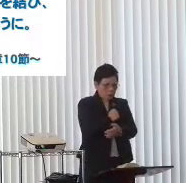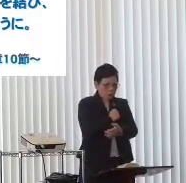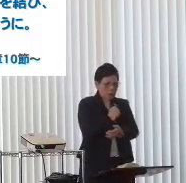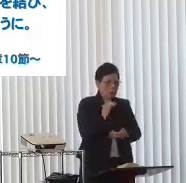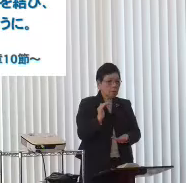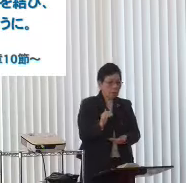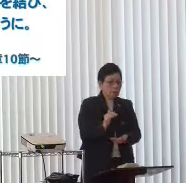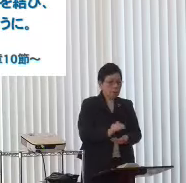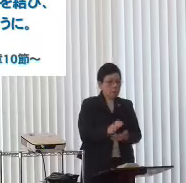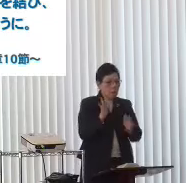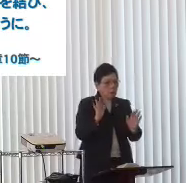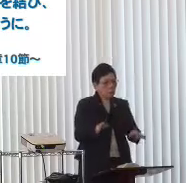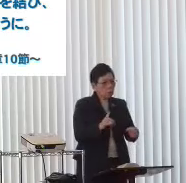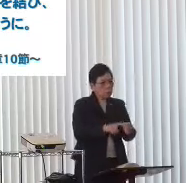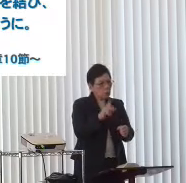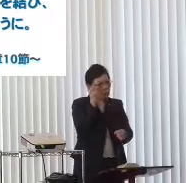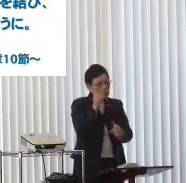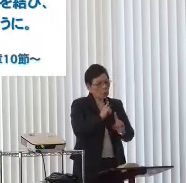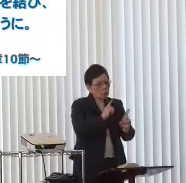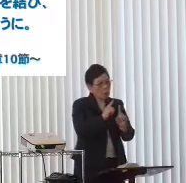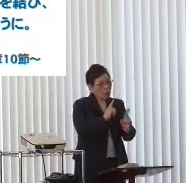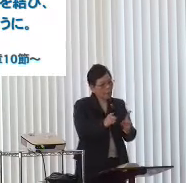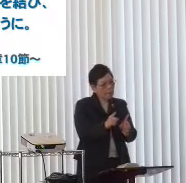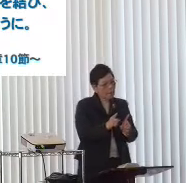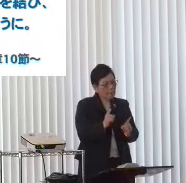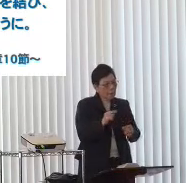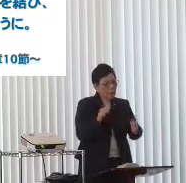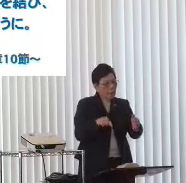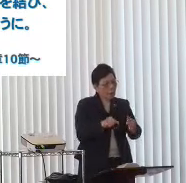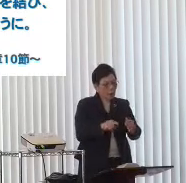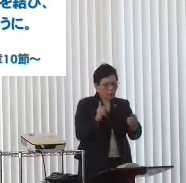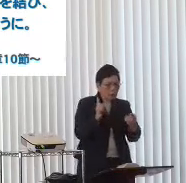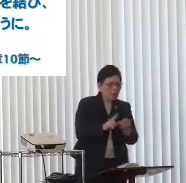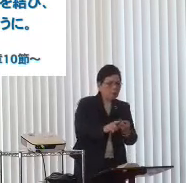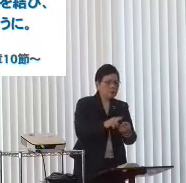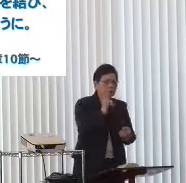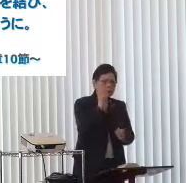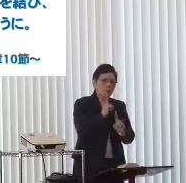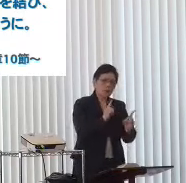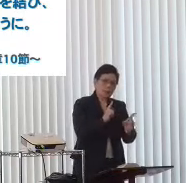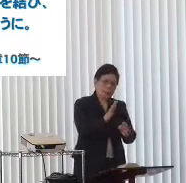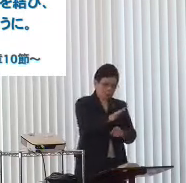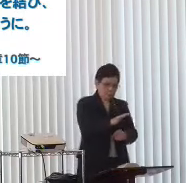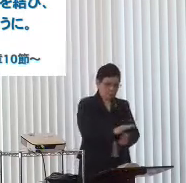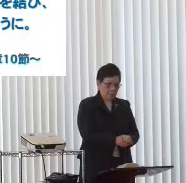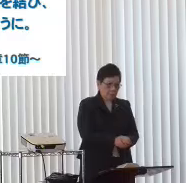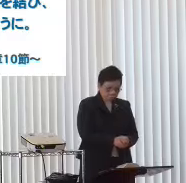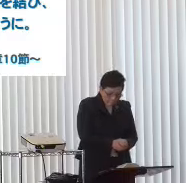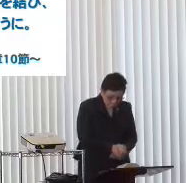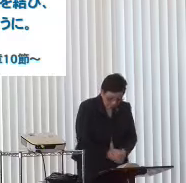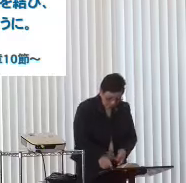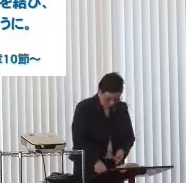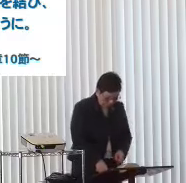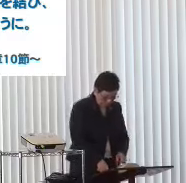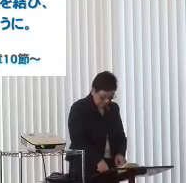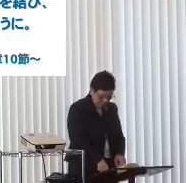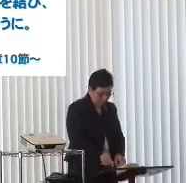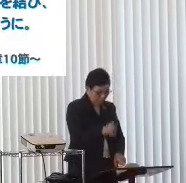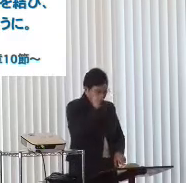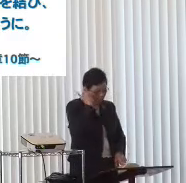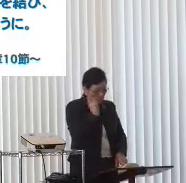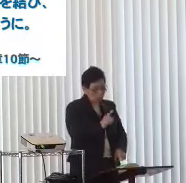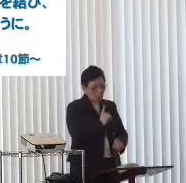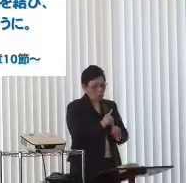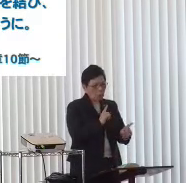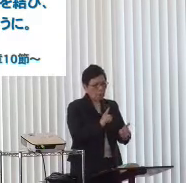読みしました今年の御言葉はとてもふさわしい。この御言葉の中にはですね、いろんな要